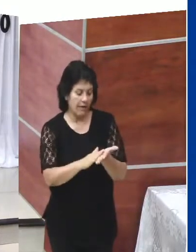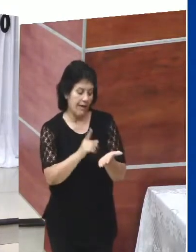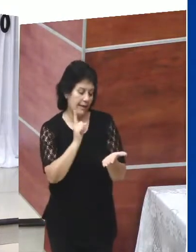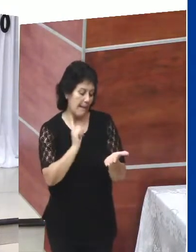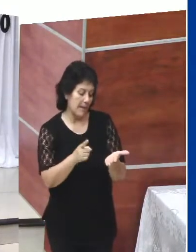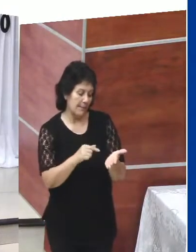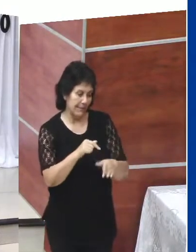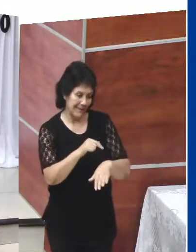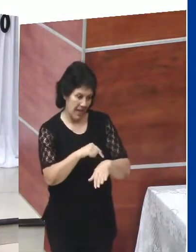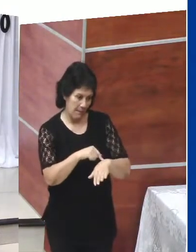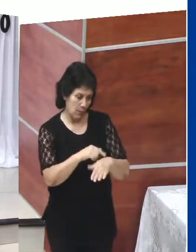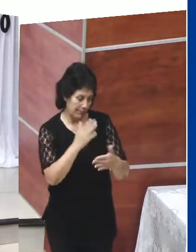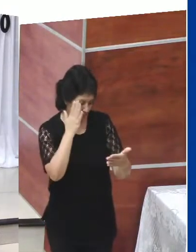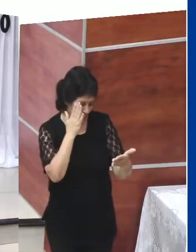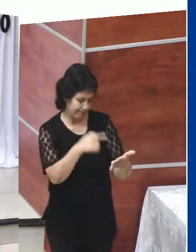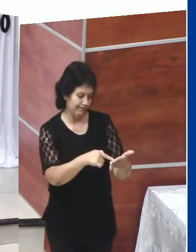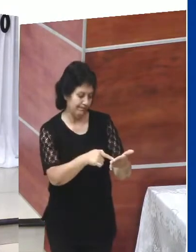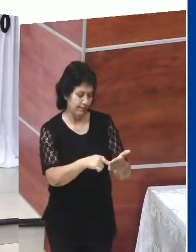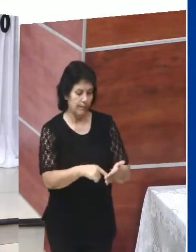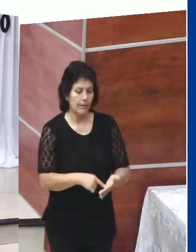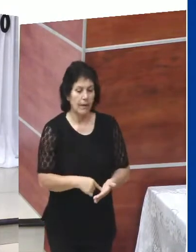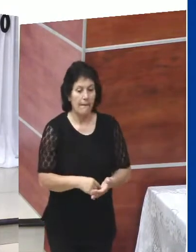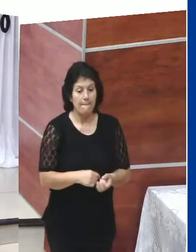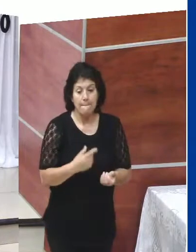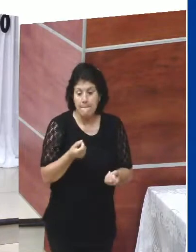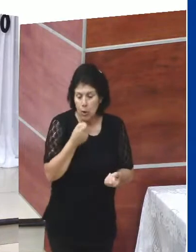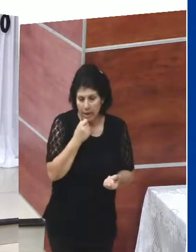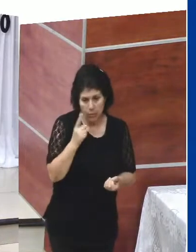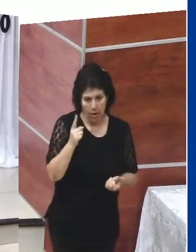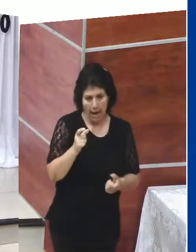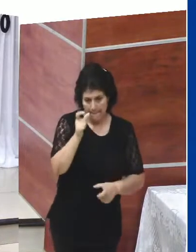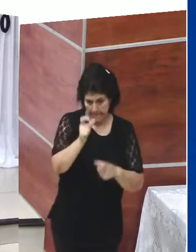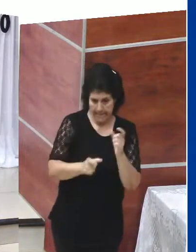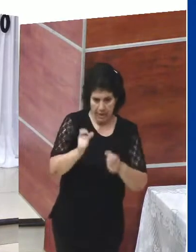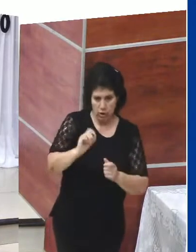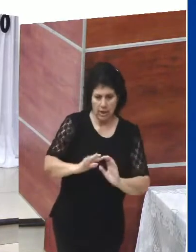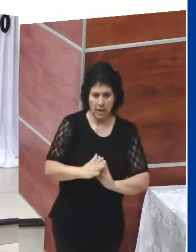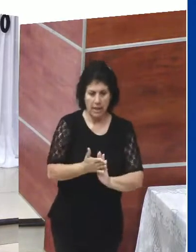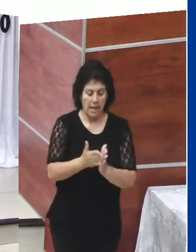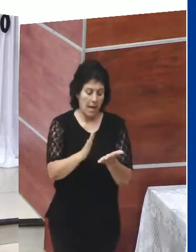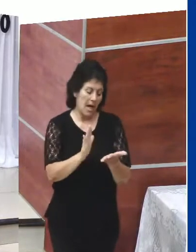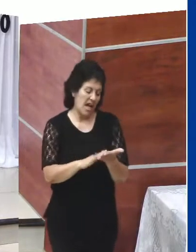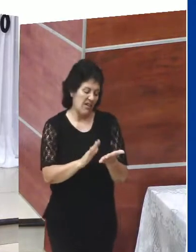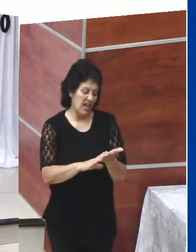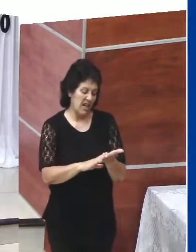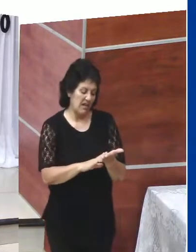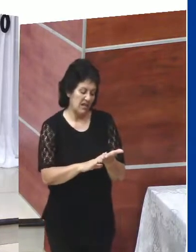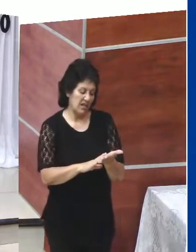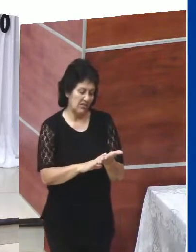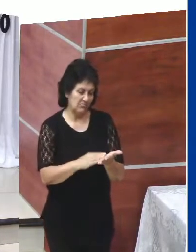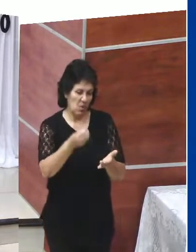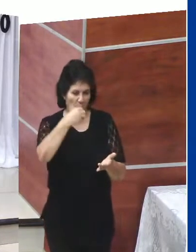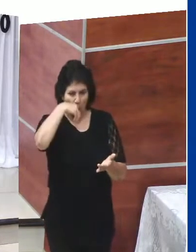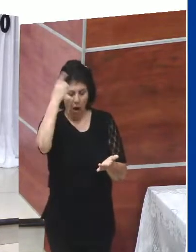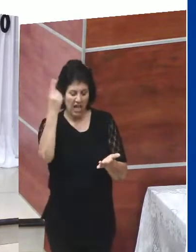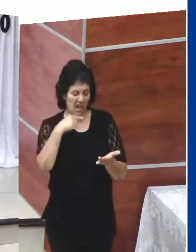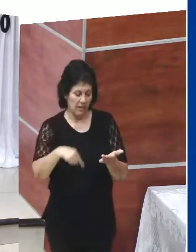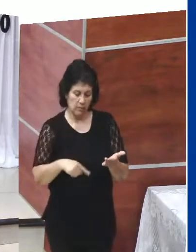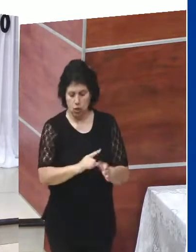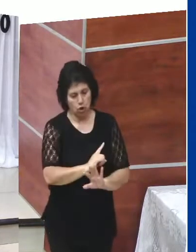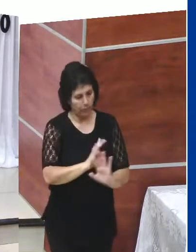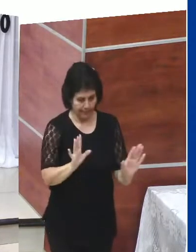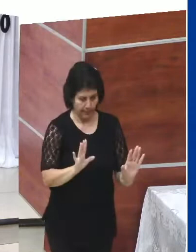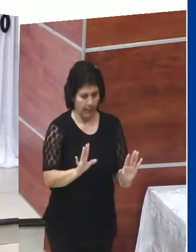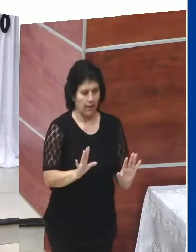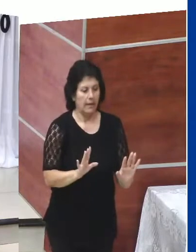duda que las personas que abren la Biblia al azar, enseguida abandonan el plan de estudiar la Biblia. Necesitamos un plan.